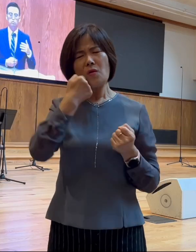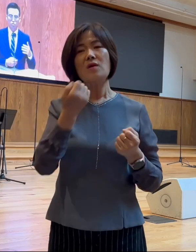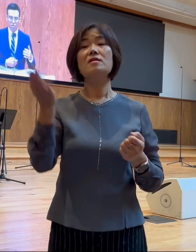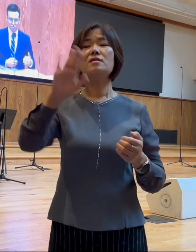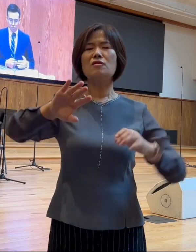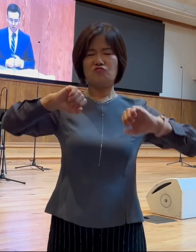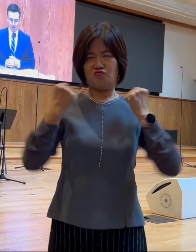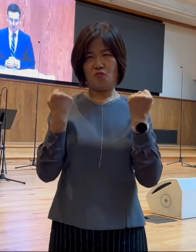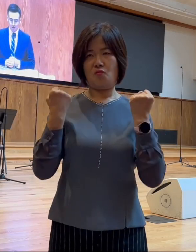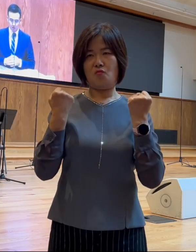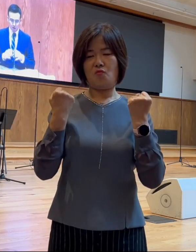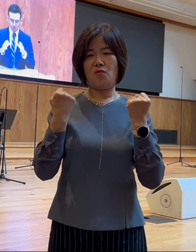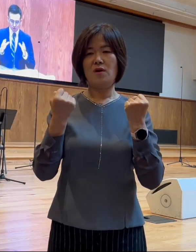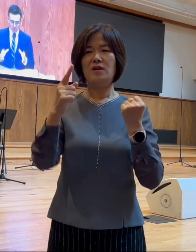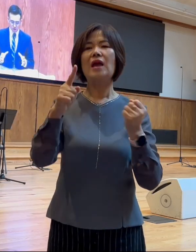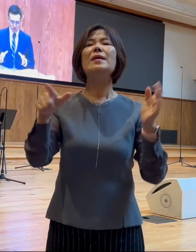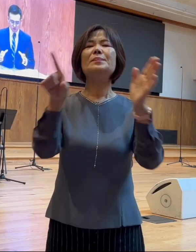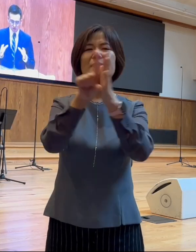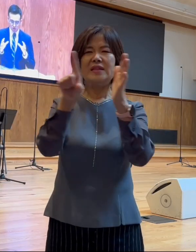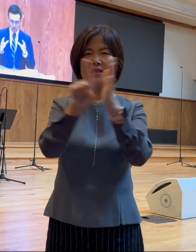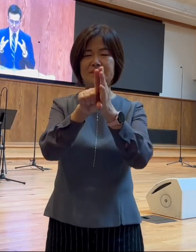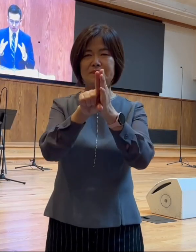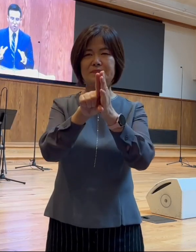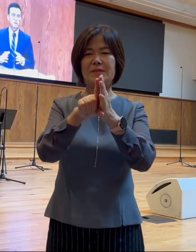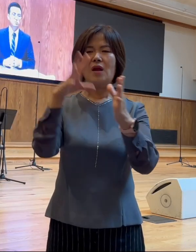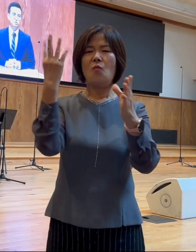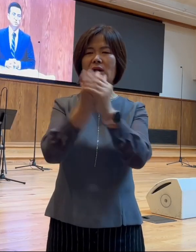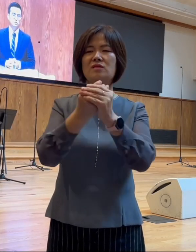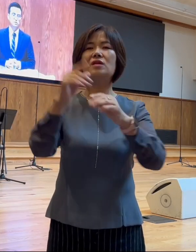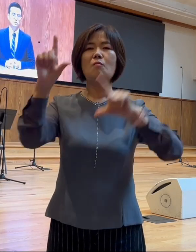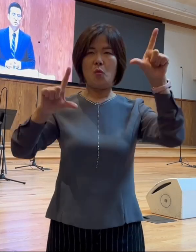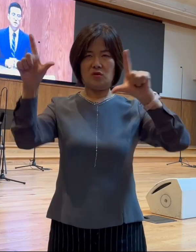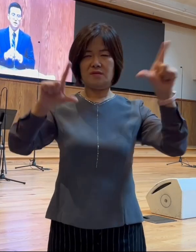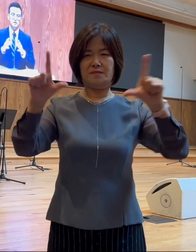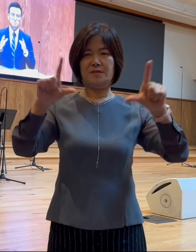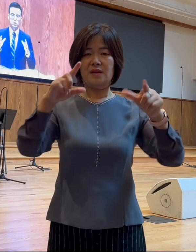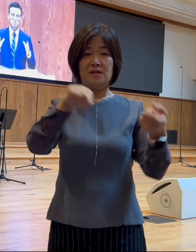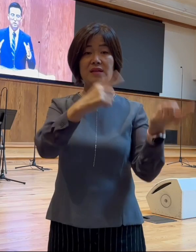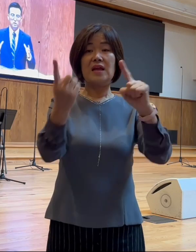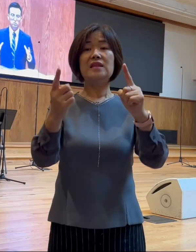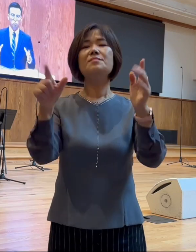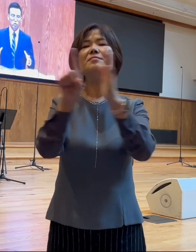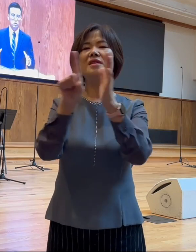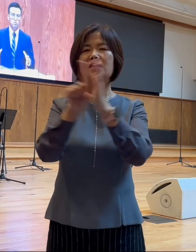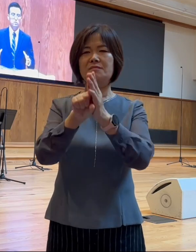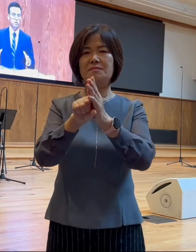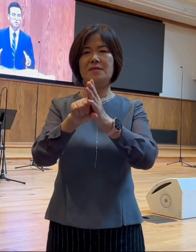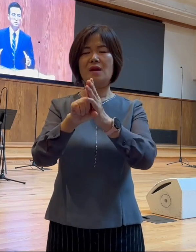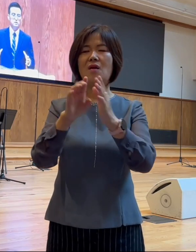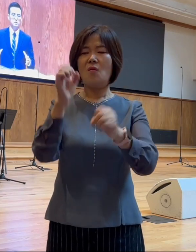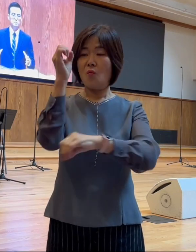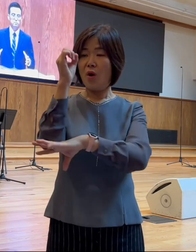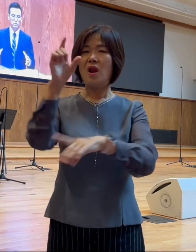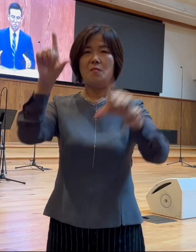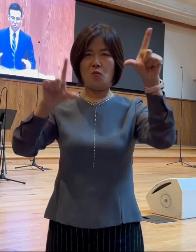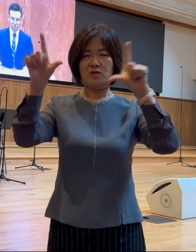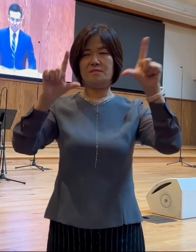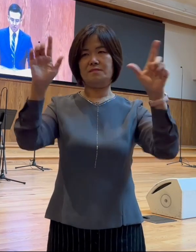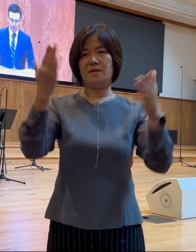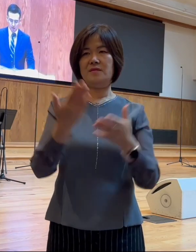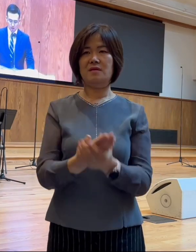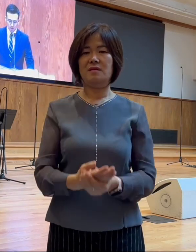때에도 순종하는, 그게 믿음의 어떤 완전한 모습입니다. 살아있는 믿음의 어떤 원형과도 같은 그